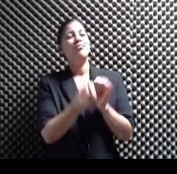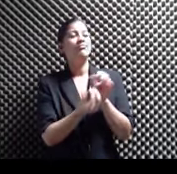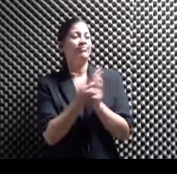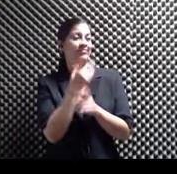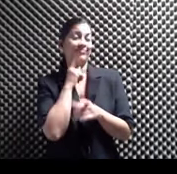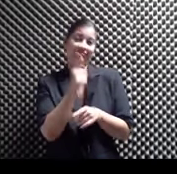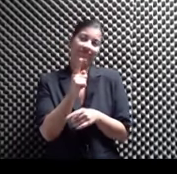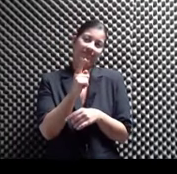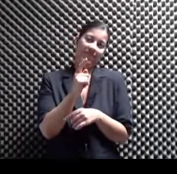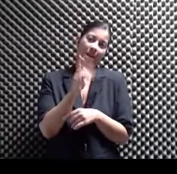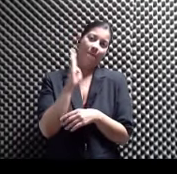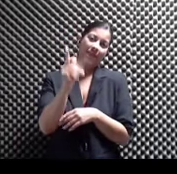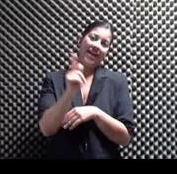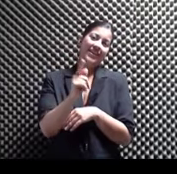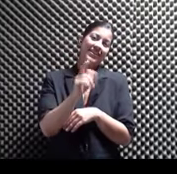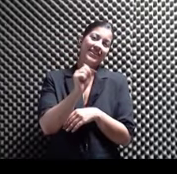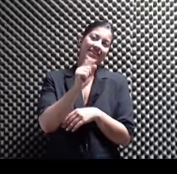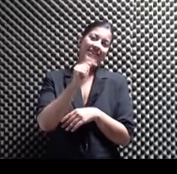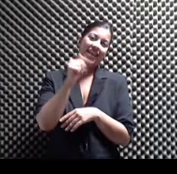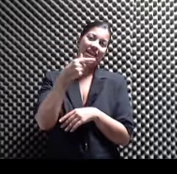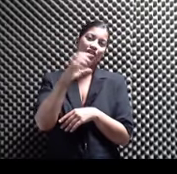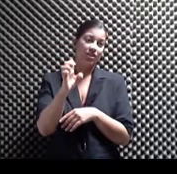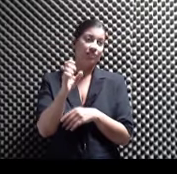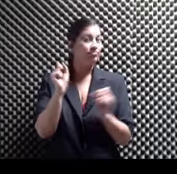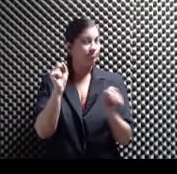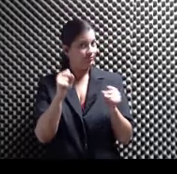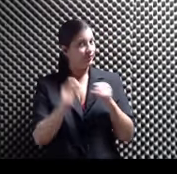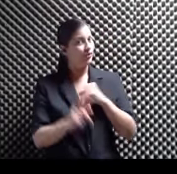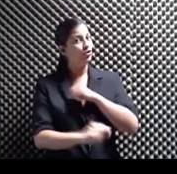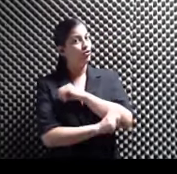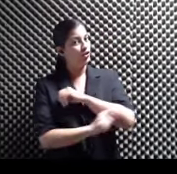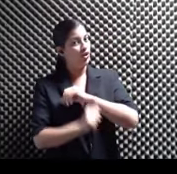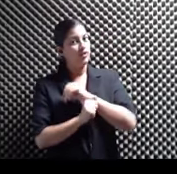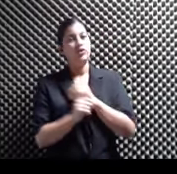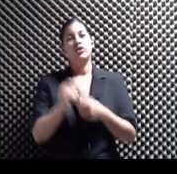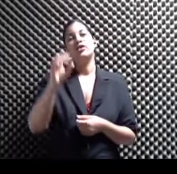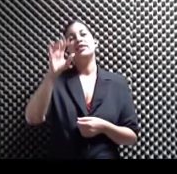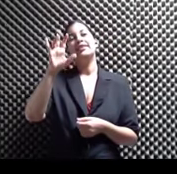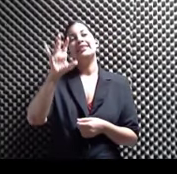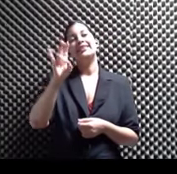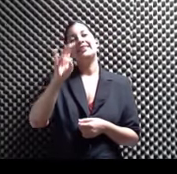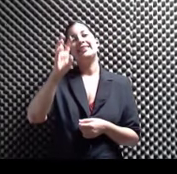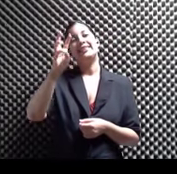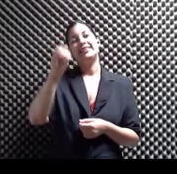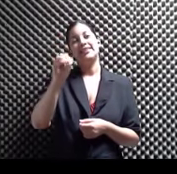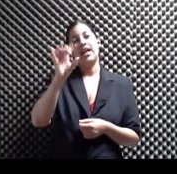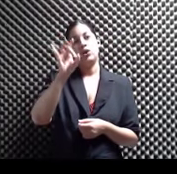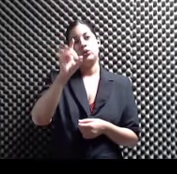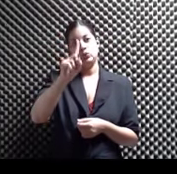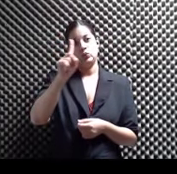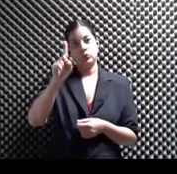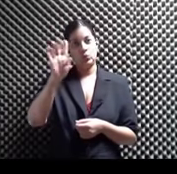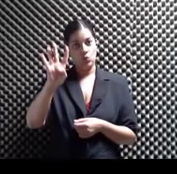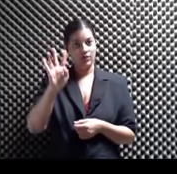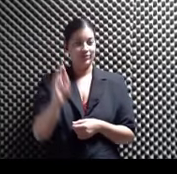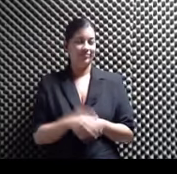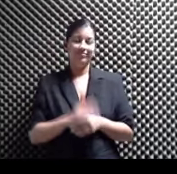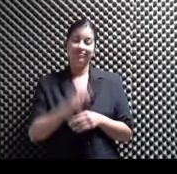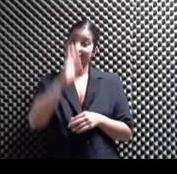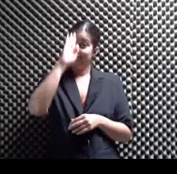decirlo. Es backstage. Backstage by Jamil, por supuesto, en Trujillo Alto, 760-8114. Un besito allá a Jamil